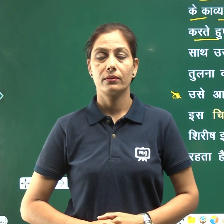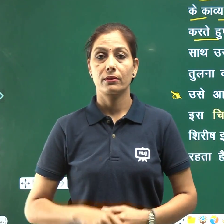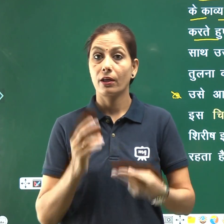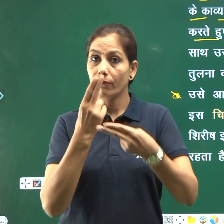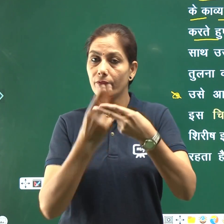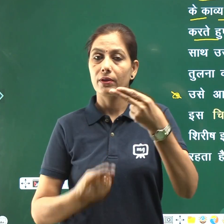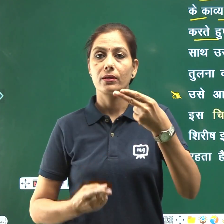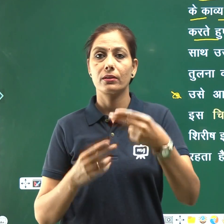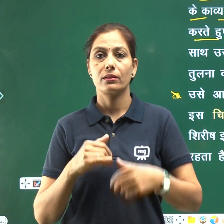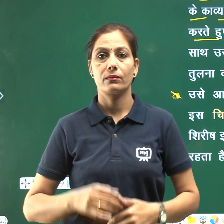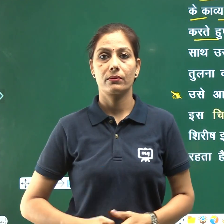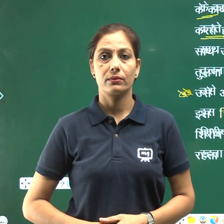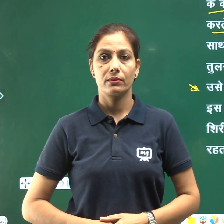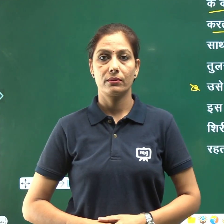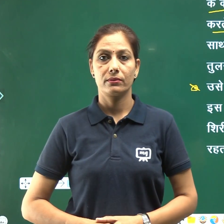वर्णन करते हुए